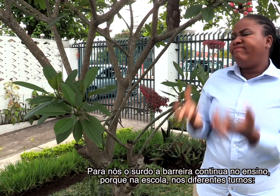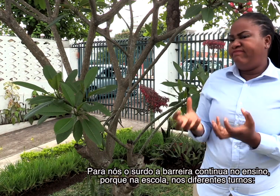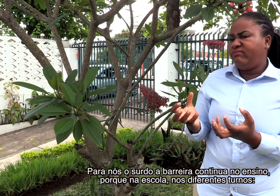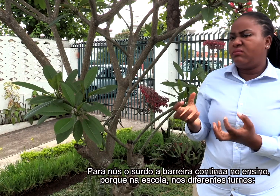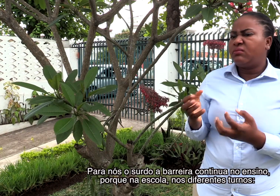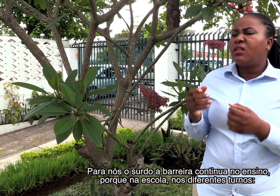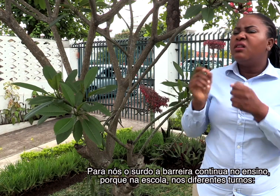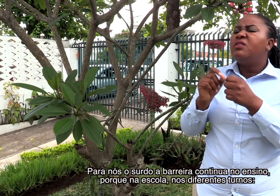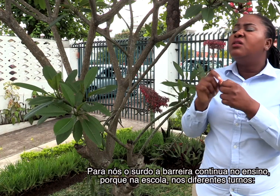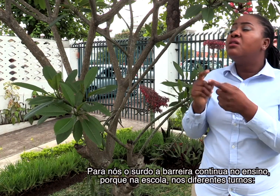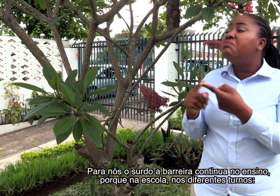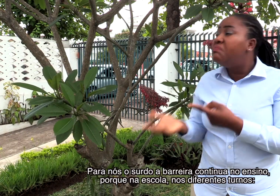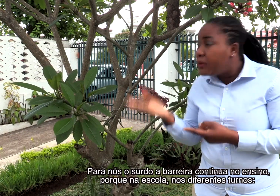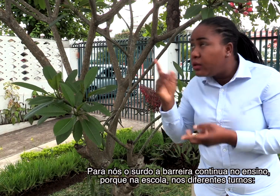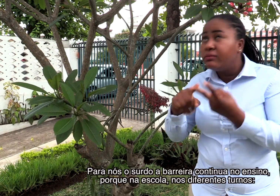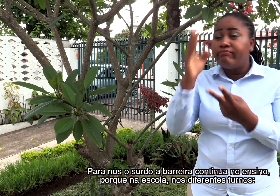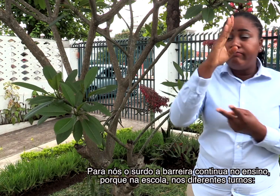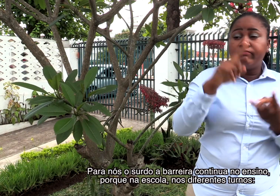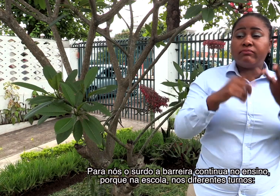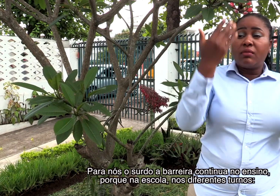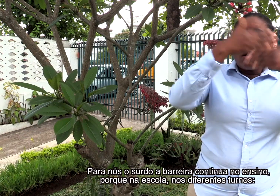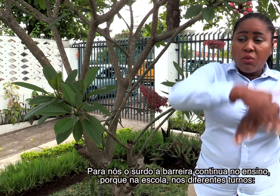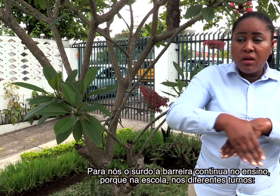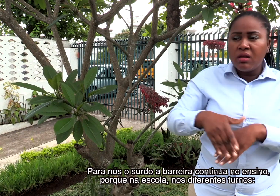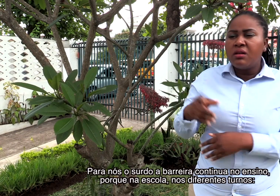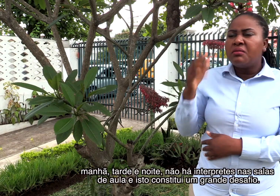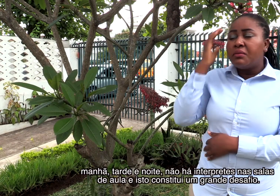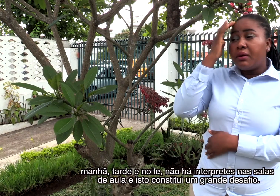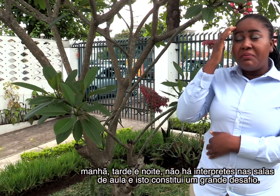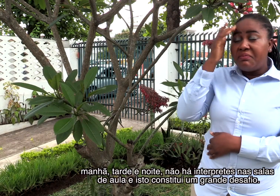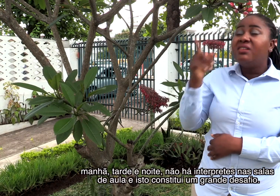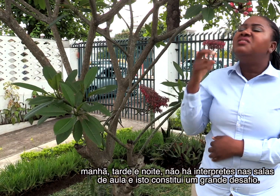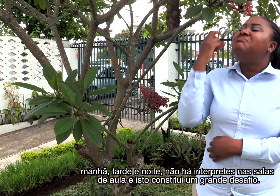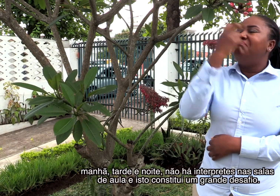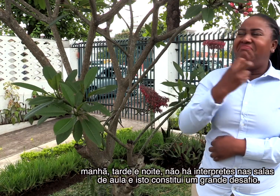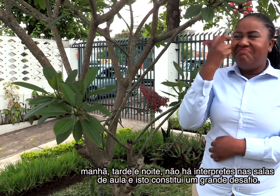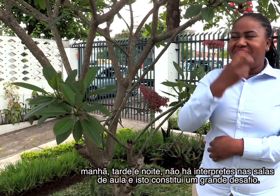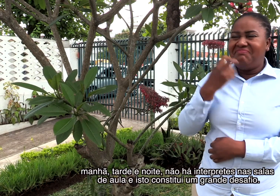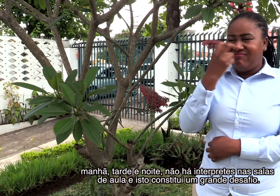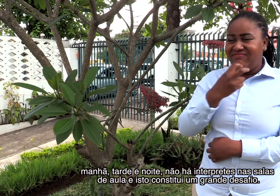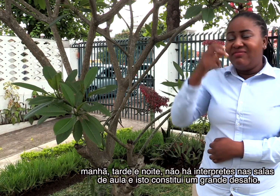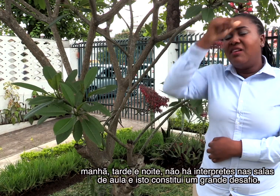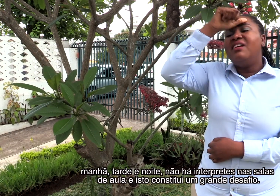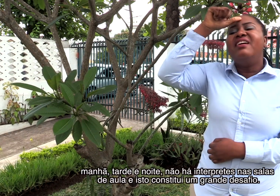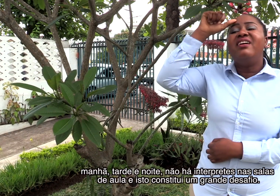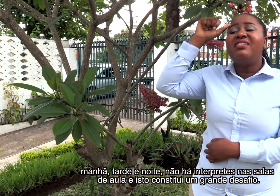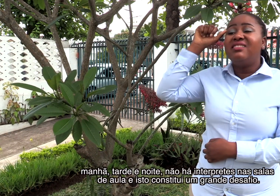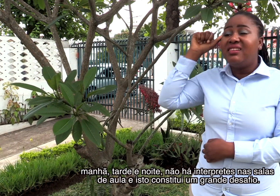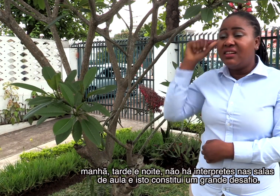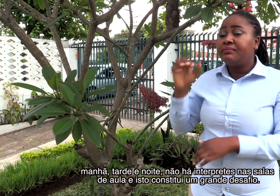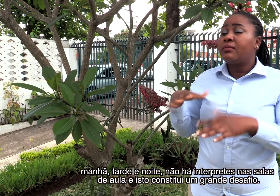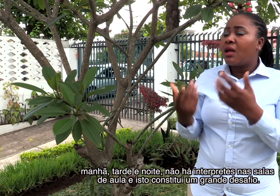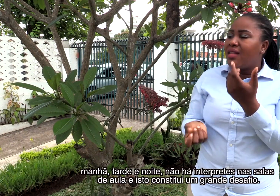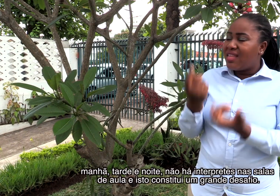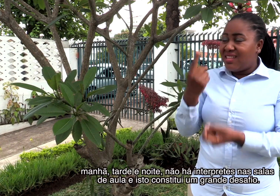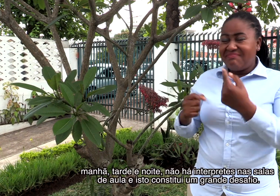nos diferentes turnos, manhã, tarde e noite, não há intérpretes nas salas de aula e isto constitui